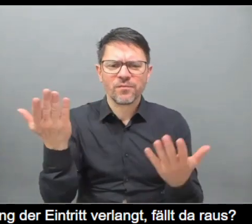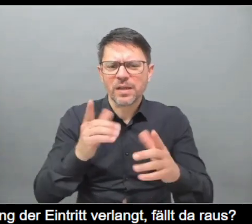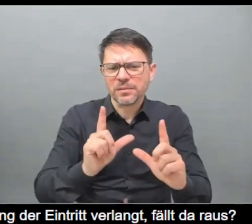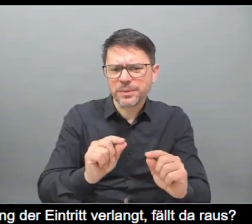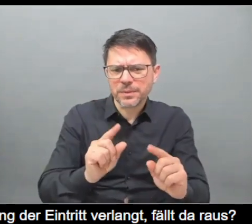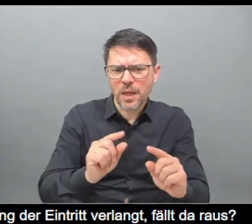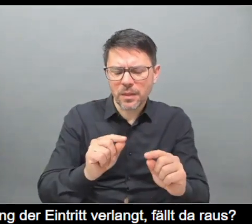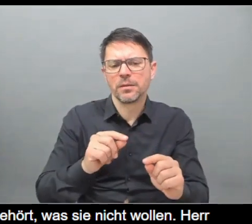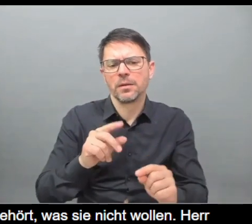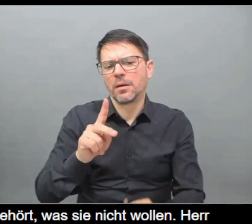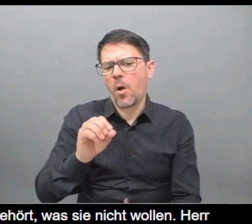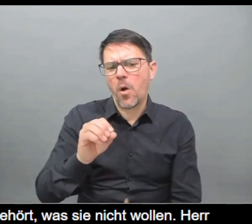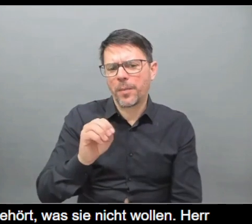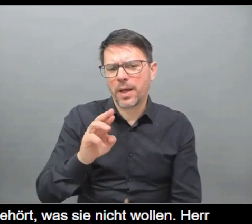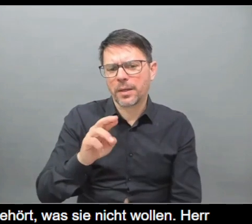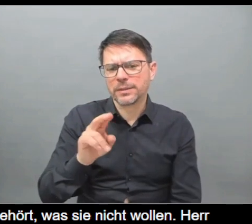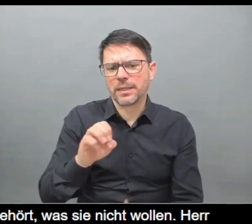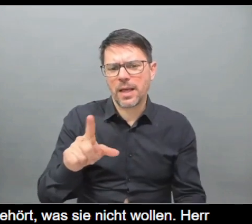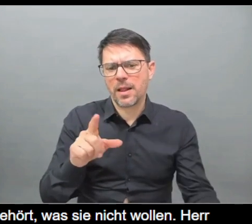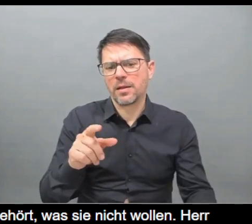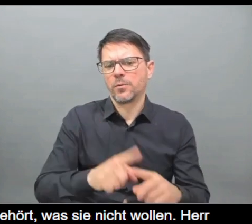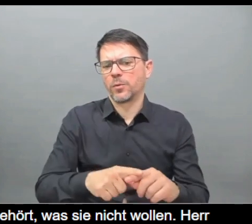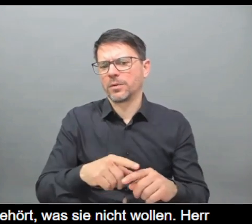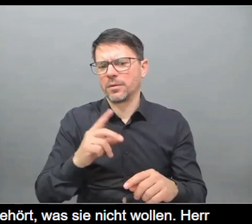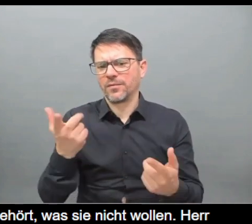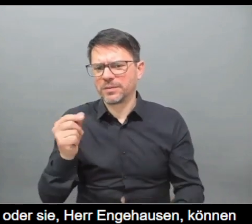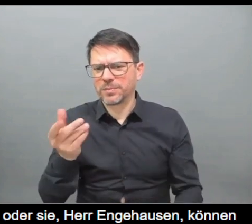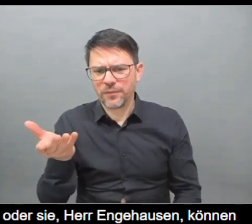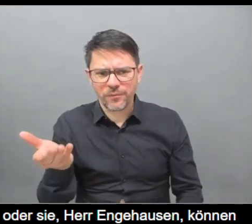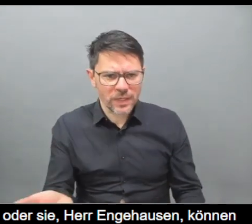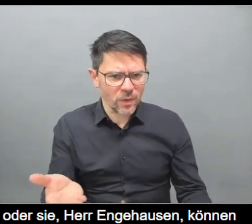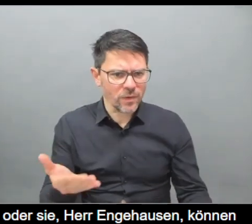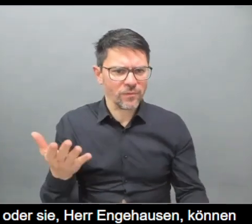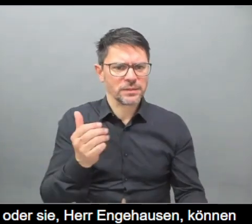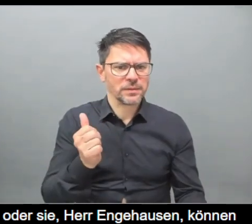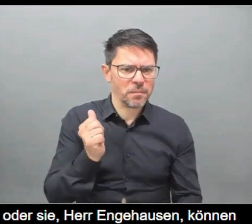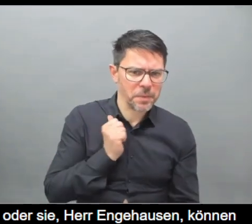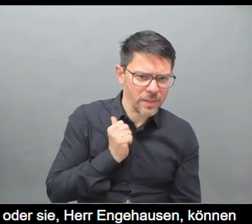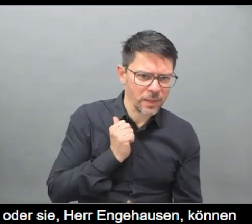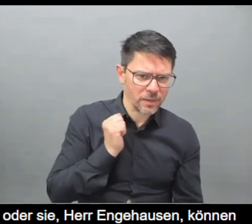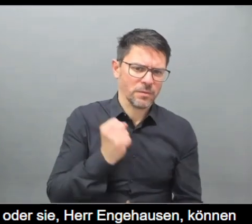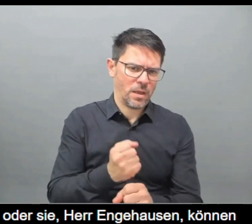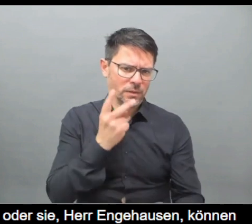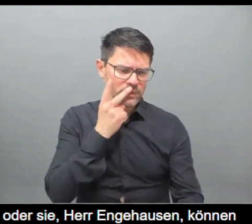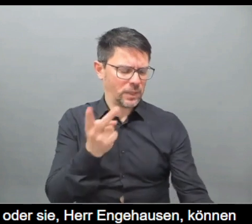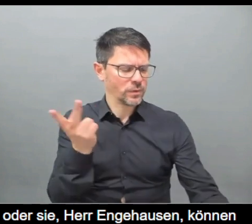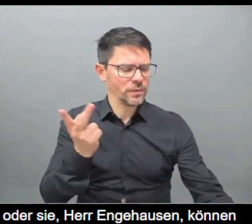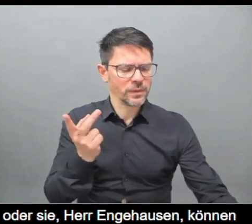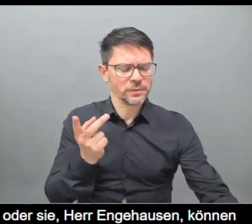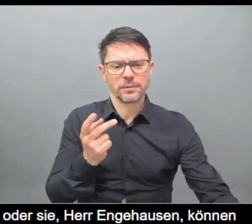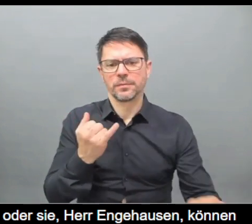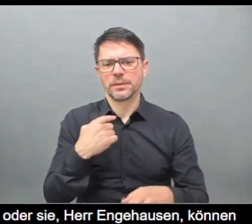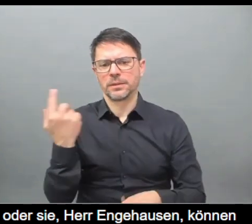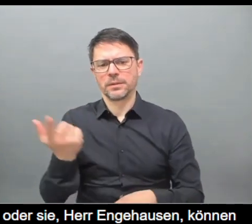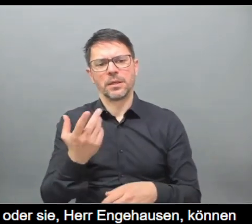ist tatsächlich, und das liegt ja auch nahe dort, wo kommerzielle Interessen im Raum stehen, da kann man auch am gemeinnützigen oder